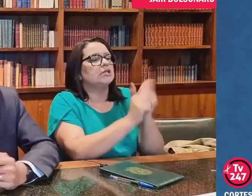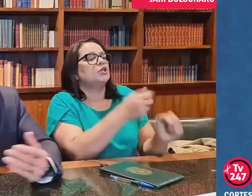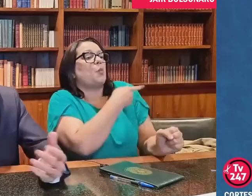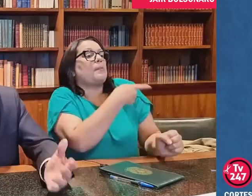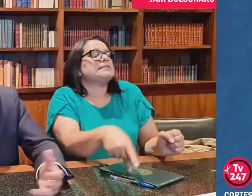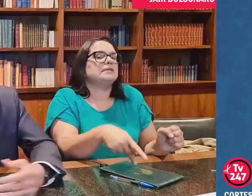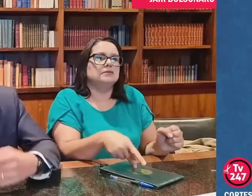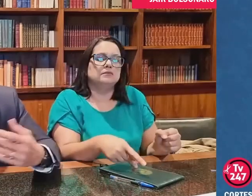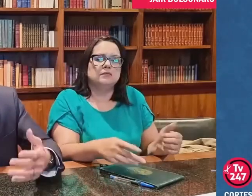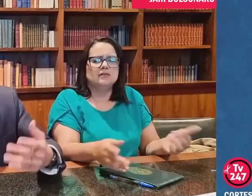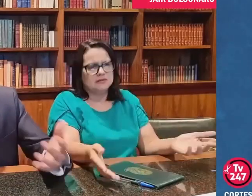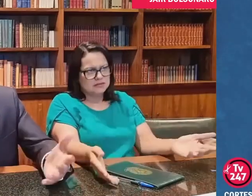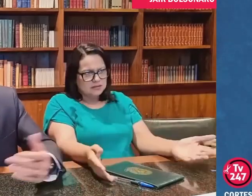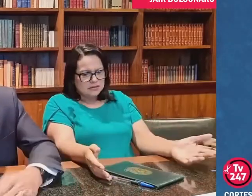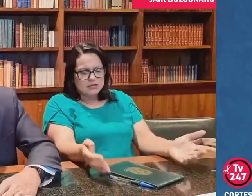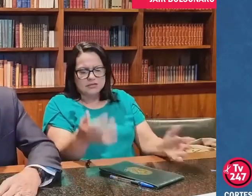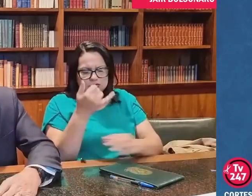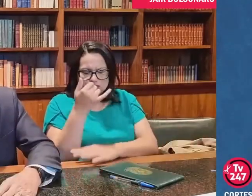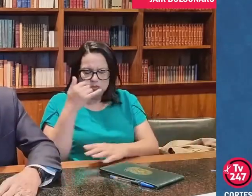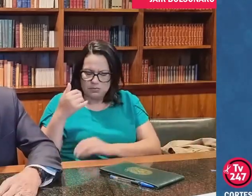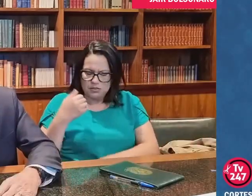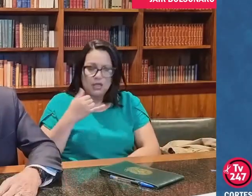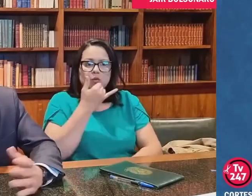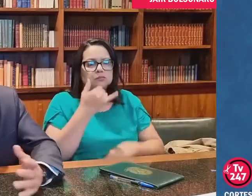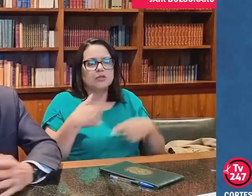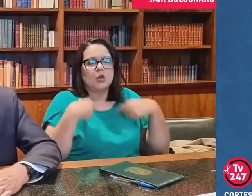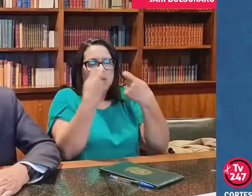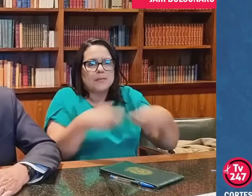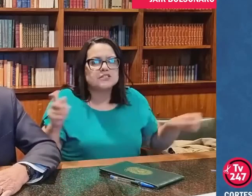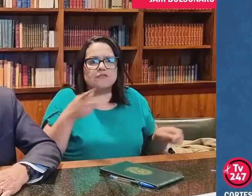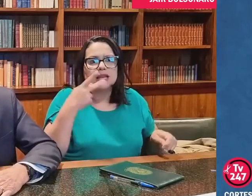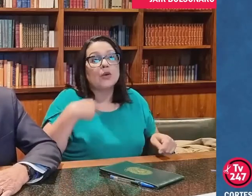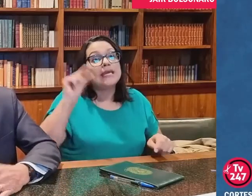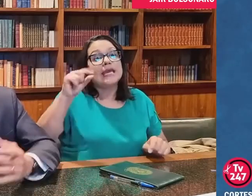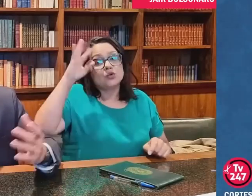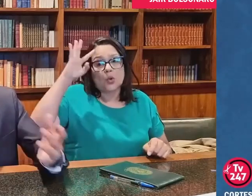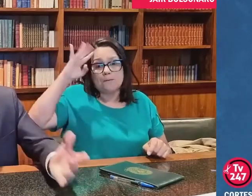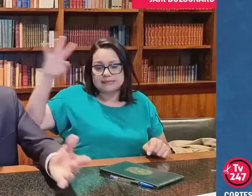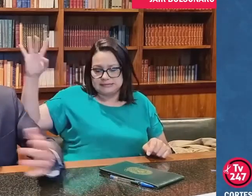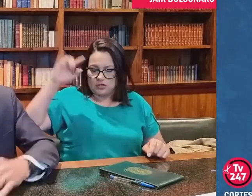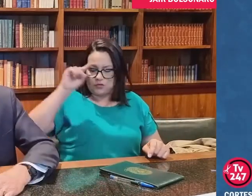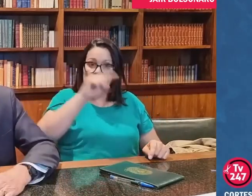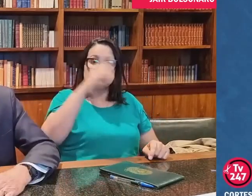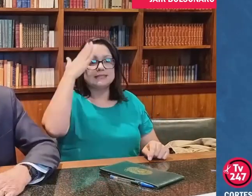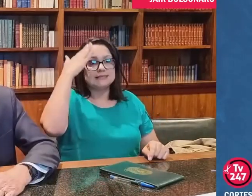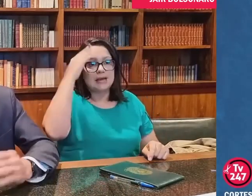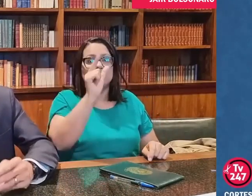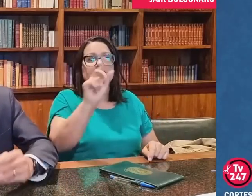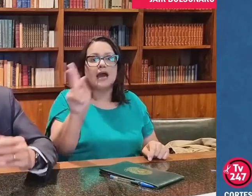e não precisa de dizer o que eu tô pensando o que você está pensando você sabe o que está em jogo